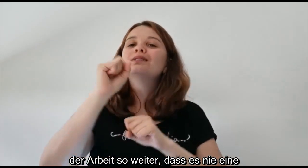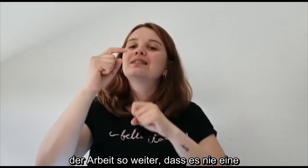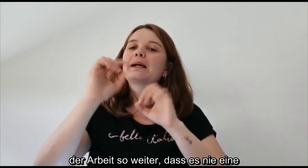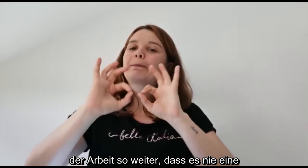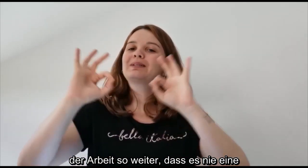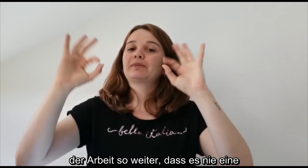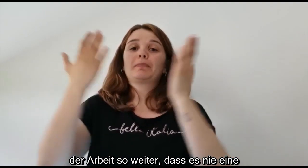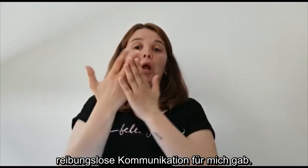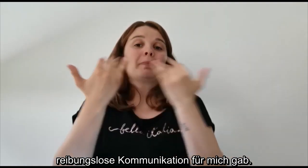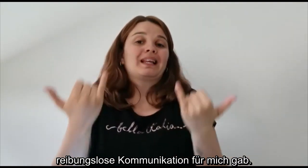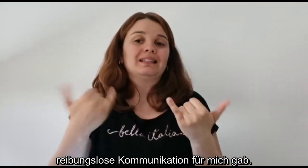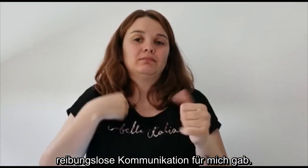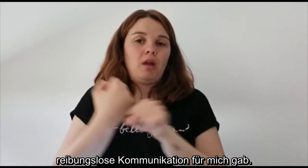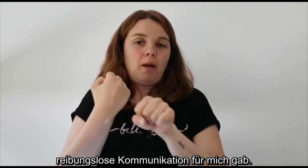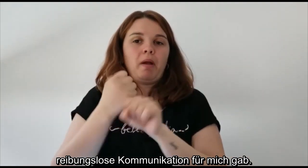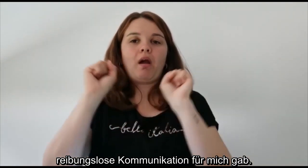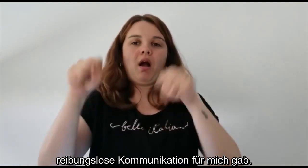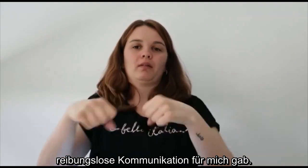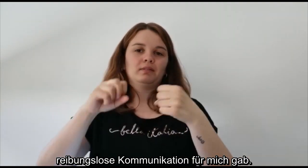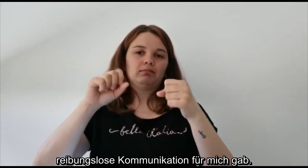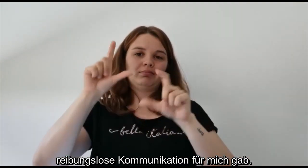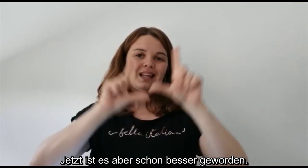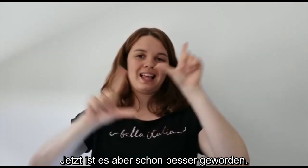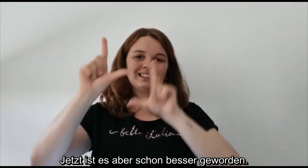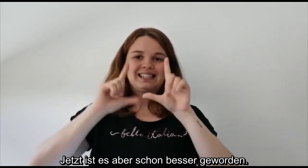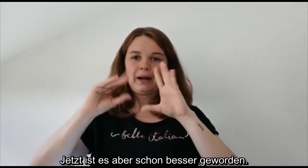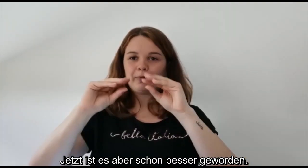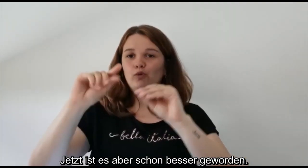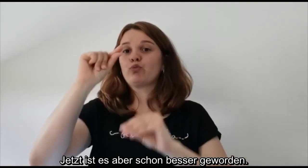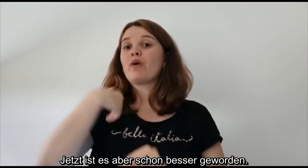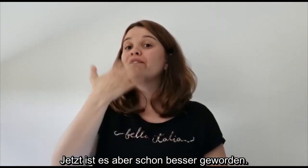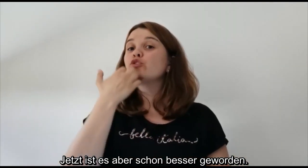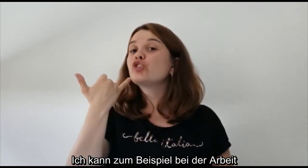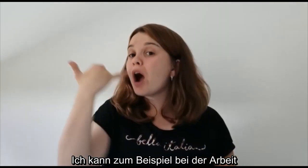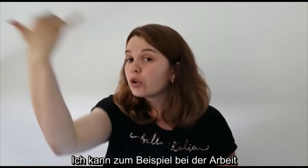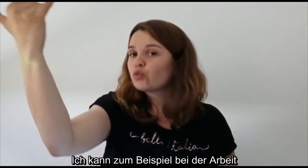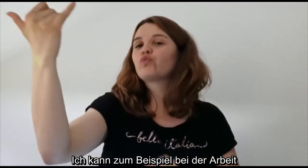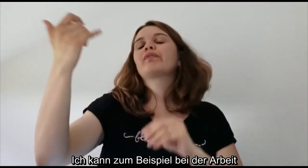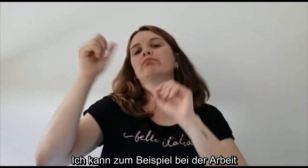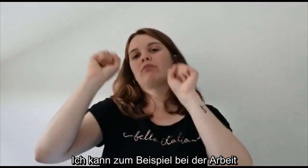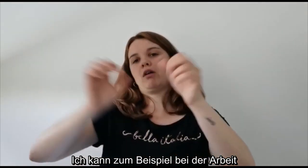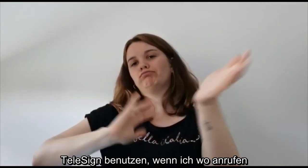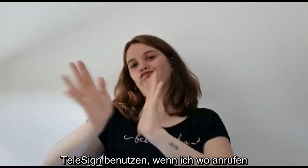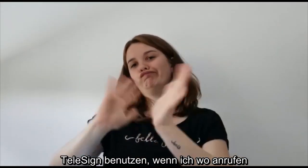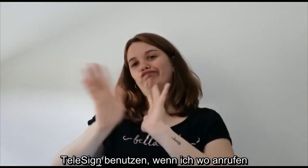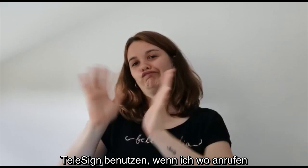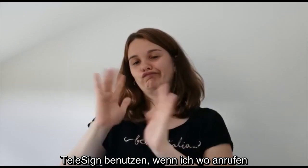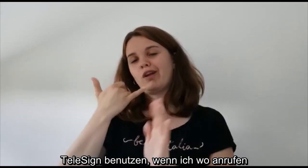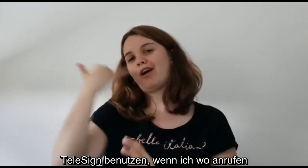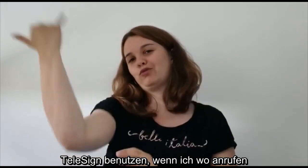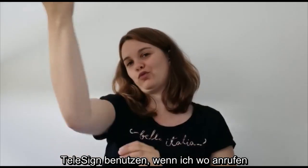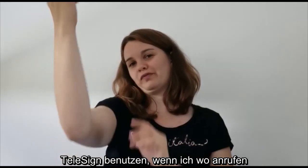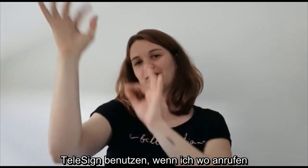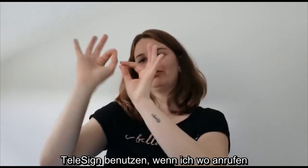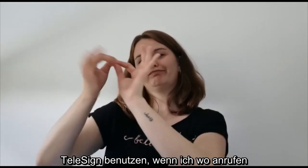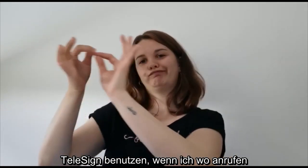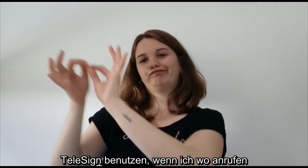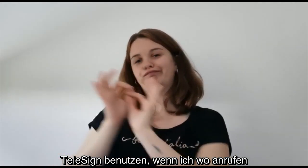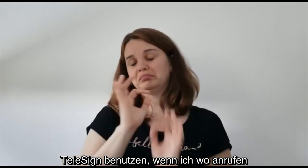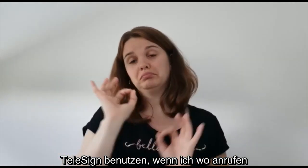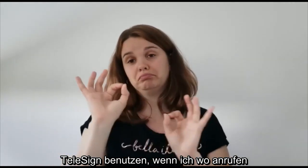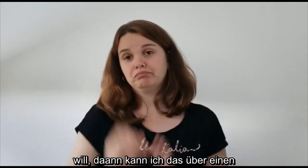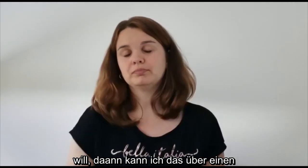Arbeit so weiter dass es nie eine reibungslose Kommunikation für mich gab Jetzt ist es aber schon besser geworden Ich kann zum Beispiel bei der Arbeit Tele-Sign benutzen